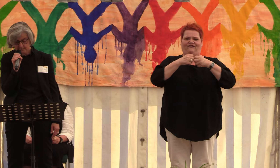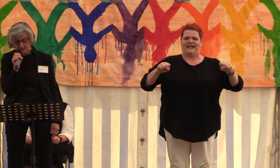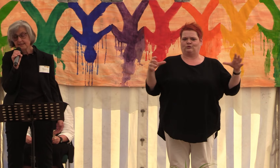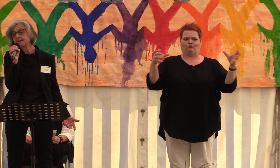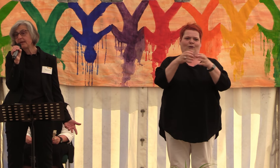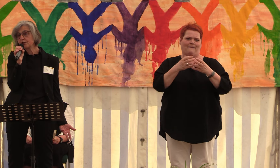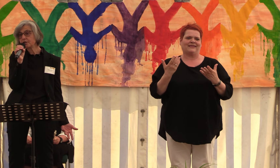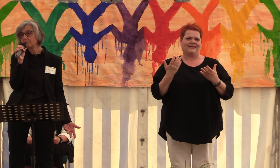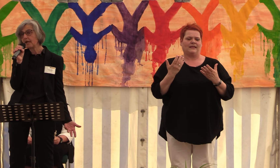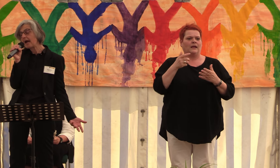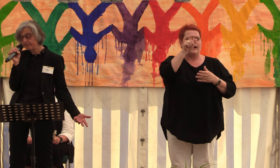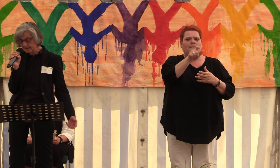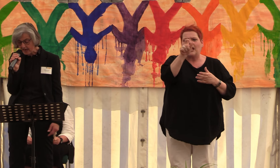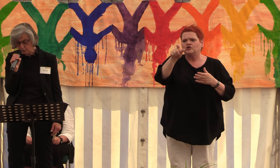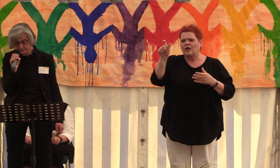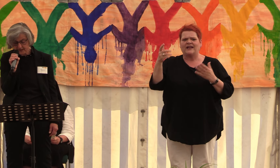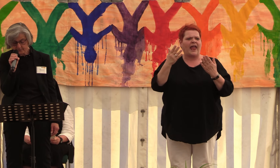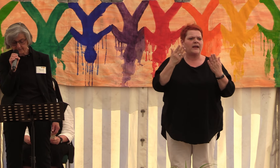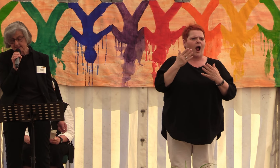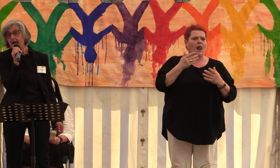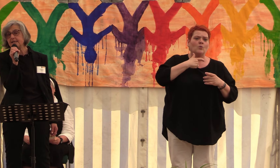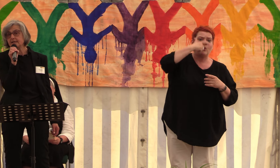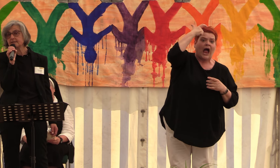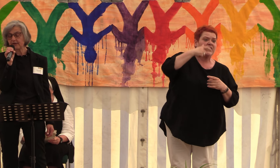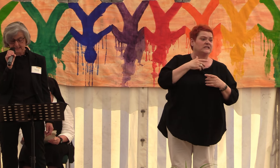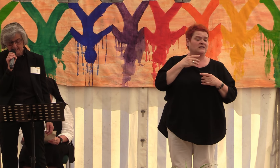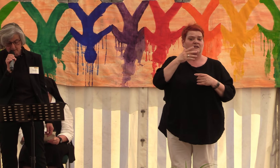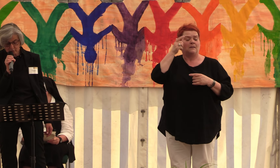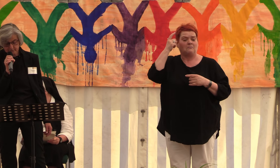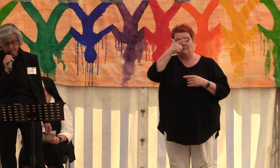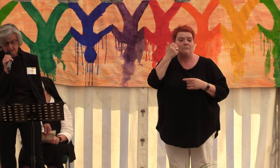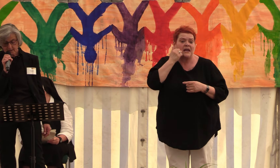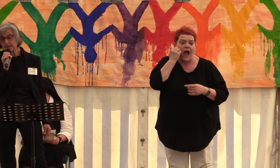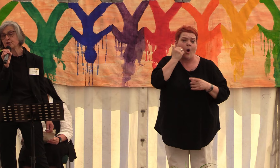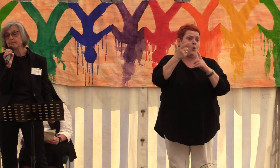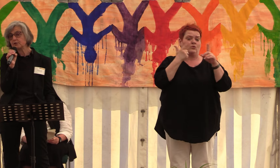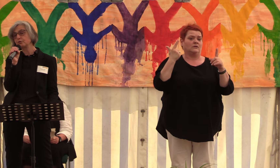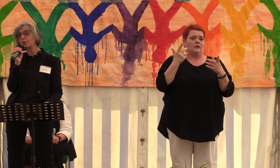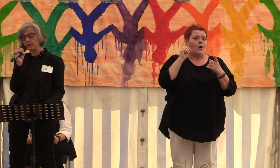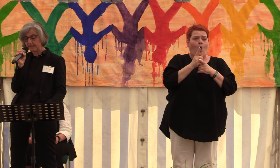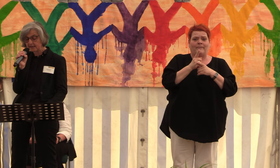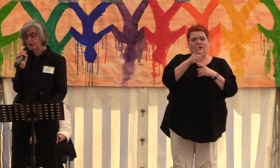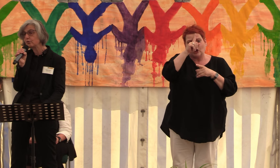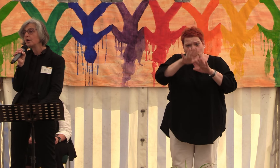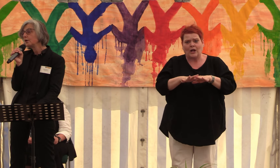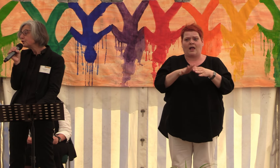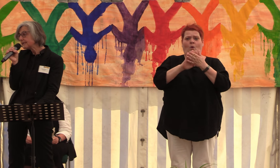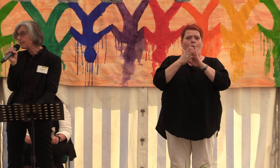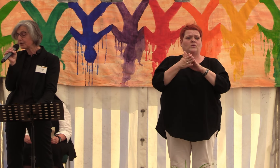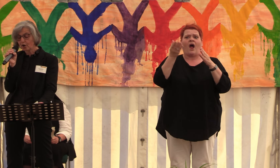feiern. Dass Menschen, egal welcher Hautfarbe, welchen Alters, welcher Herkunft, Menschen mit und ohne